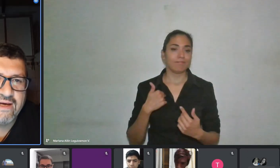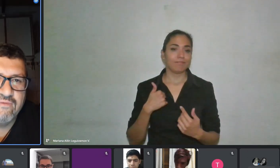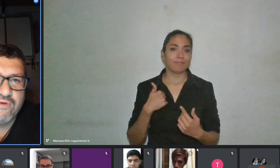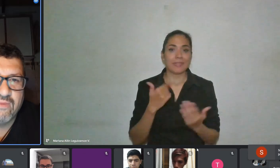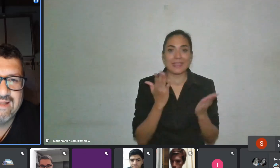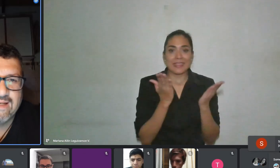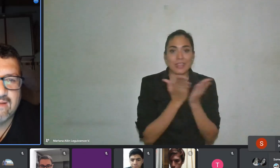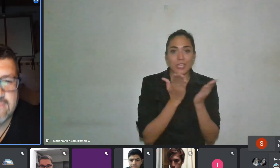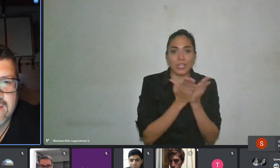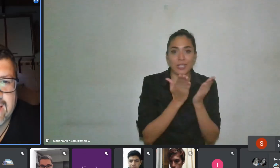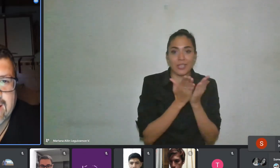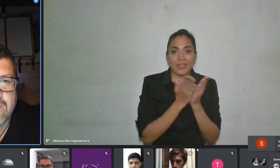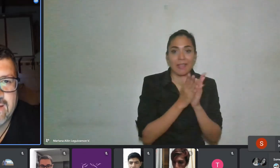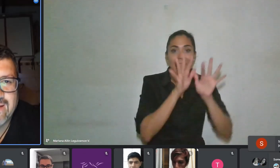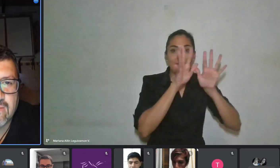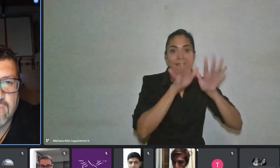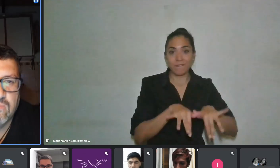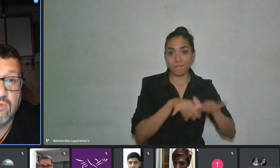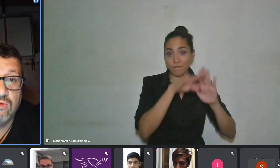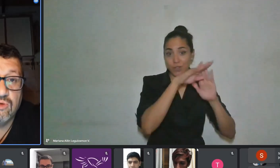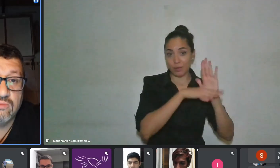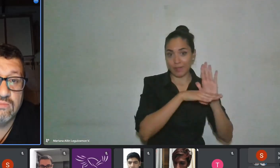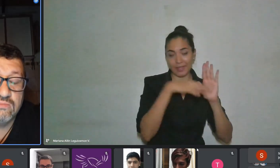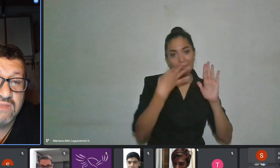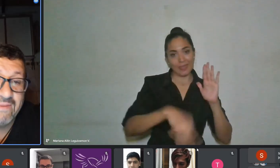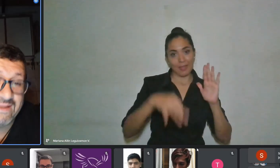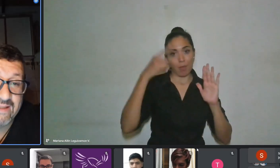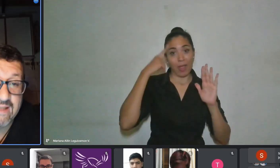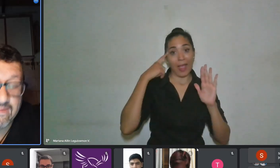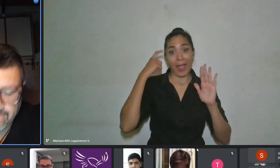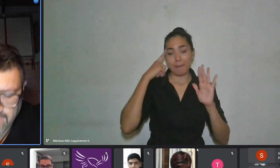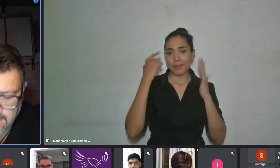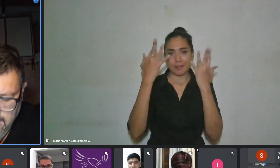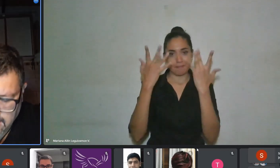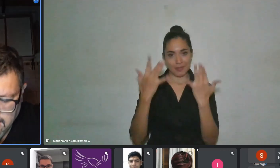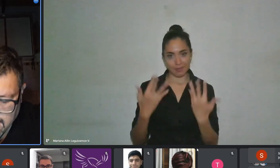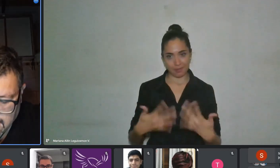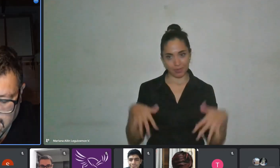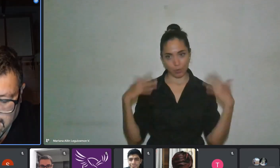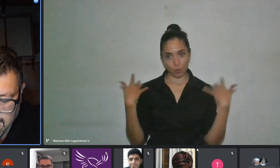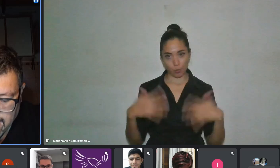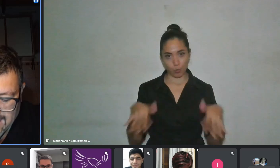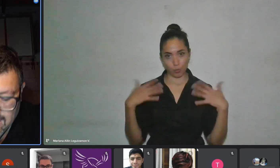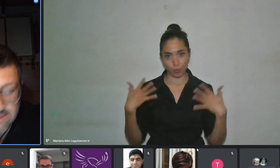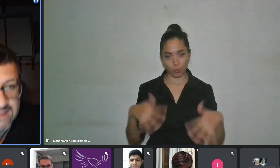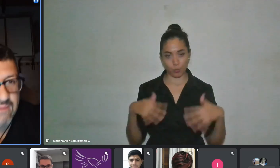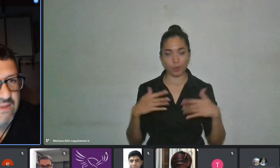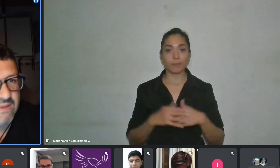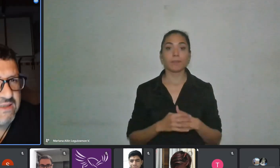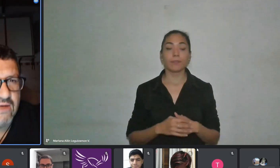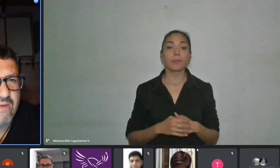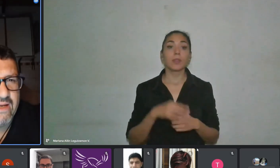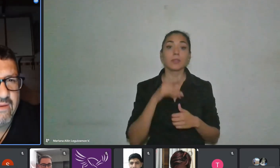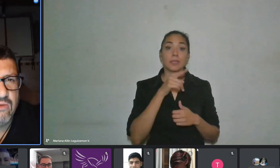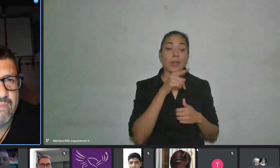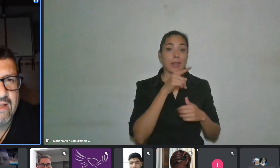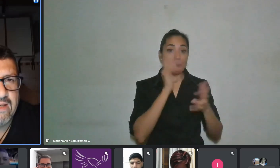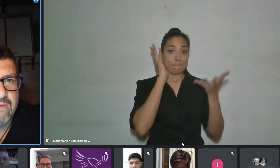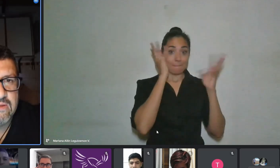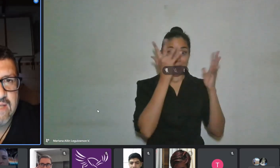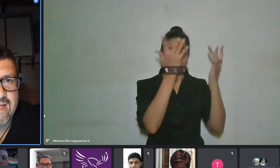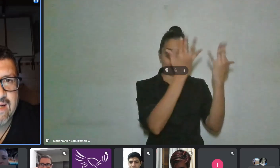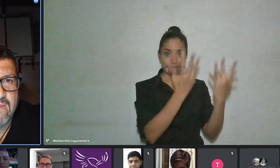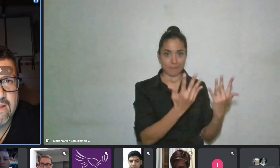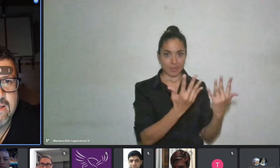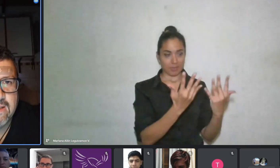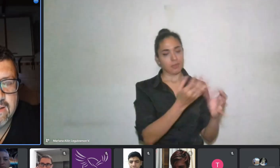estudia informática tenés que aprender un montón de matemática. El manejo que tiene de matemática, y lo van a ver en un par de libros,